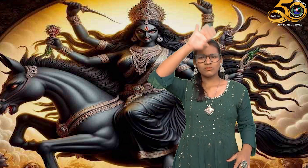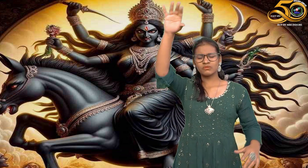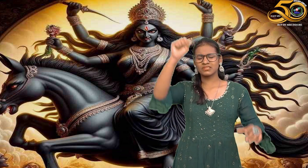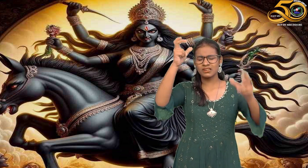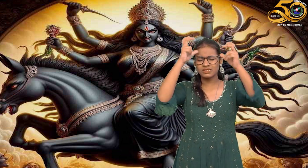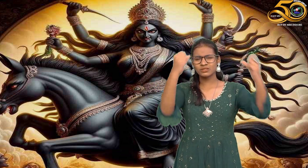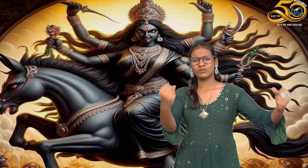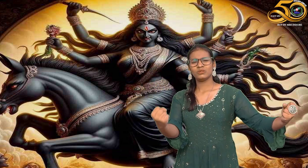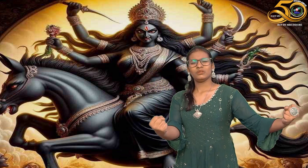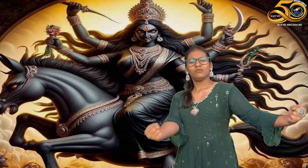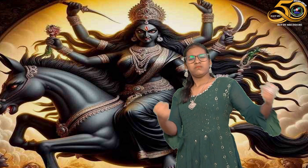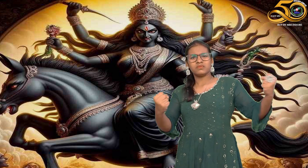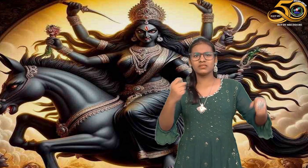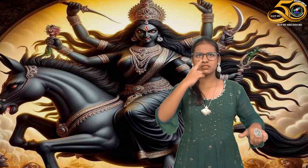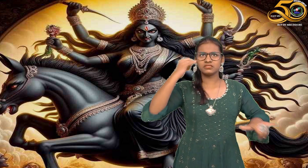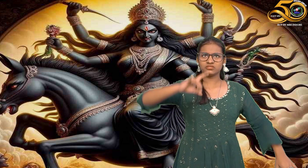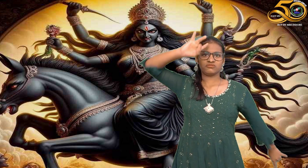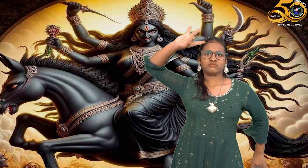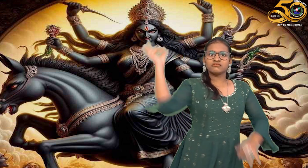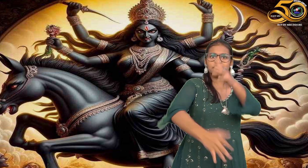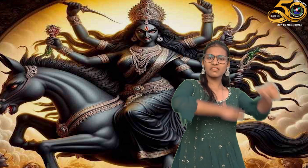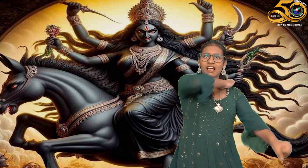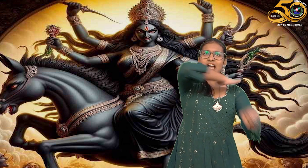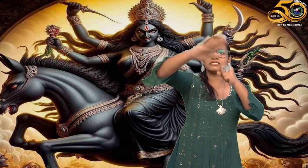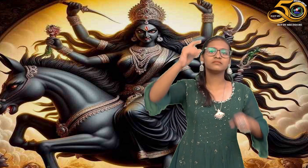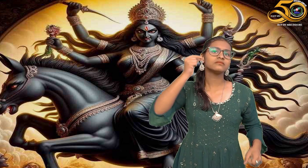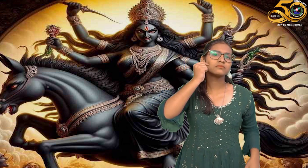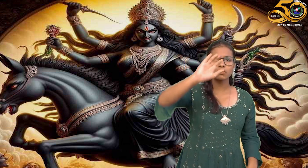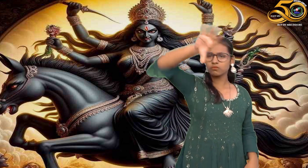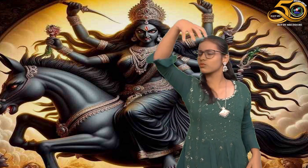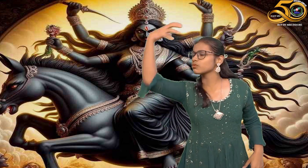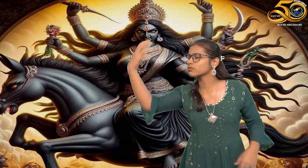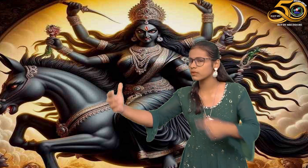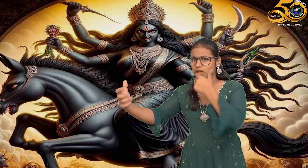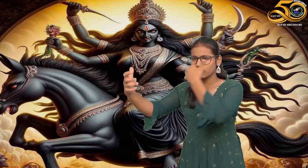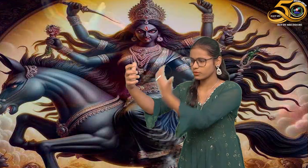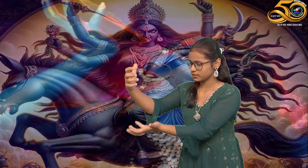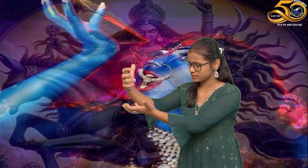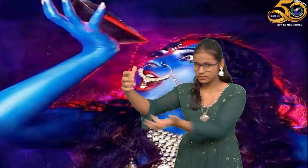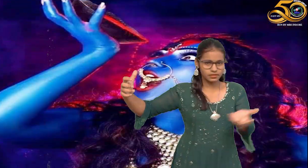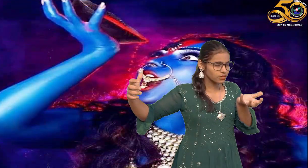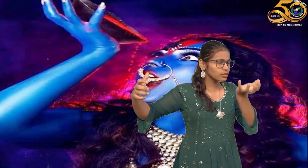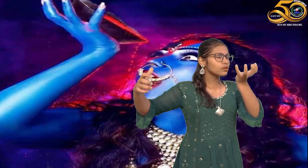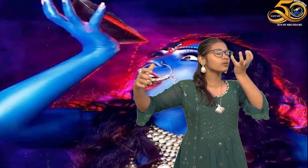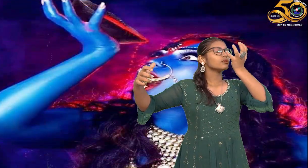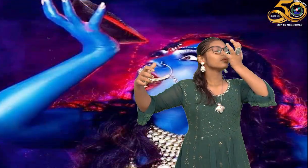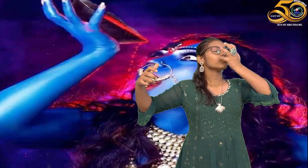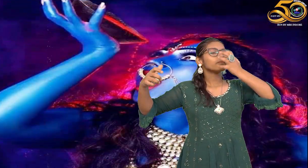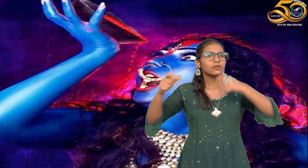और उन्होंने राक्षस का सर धड़ से अलग कर दिया और उसका रख्ट ग्रहन कर लिया उसके